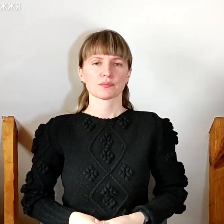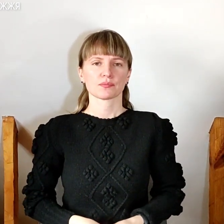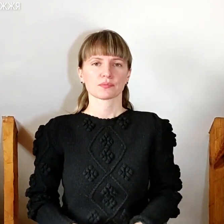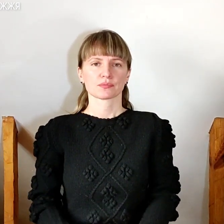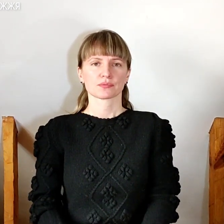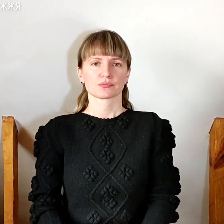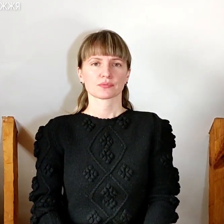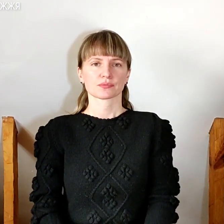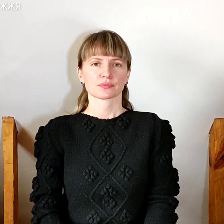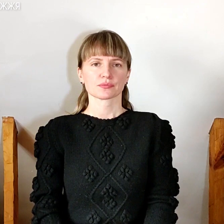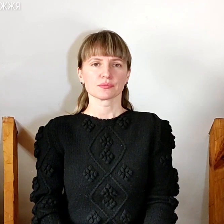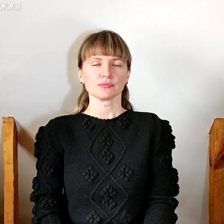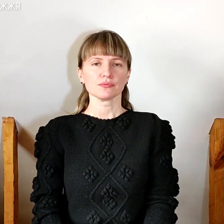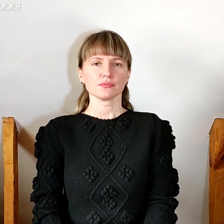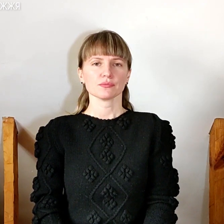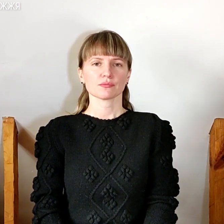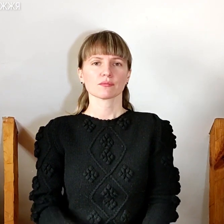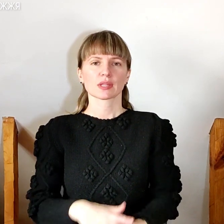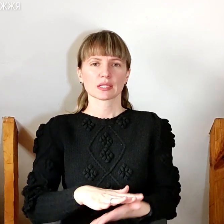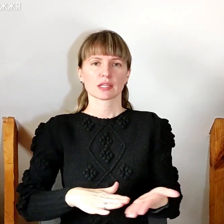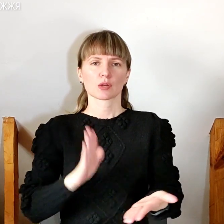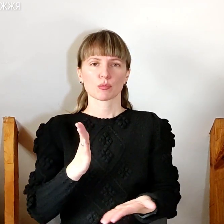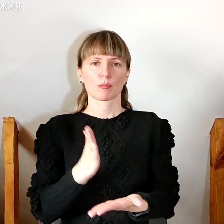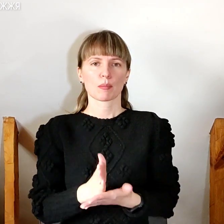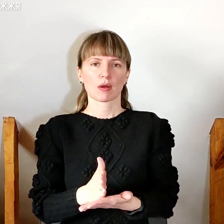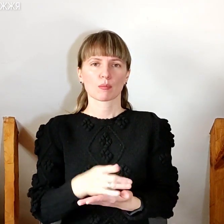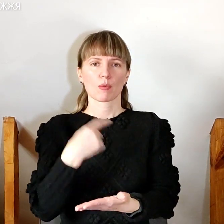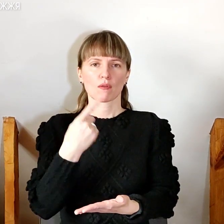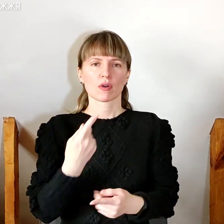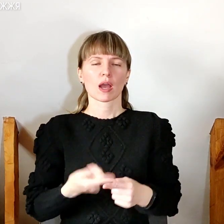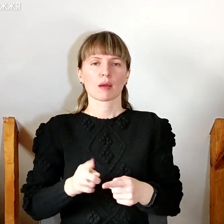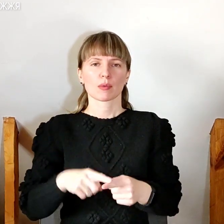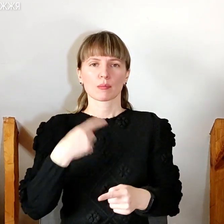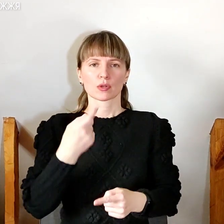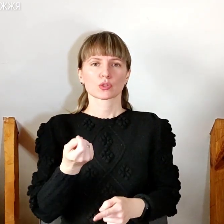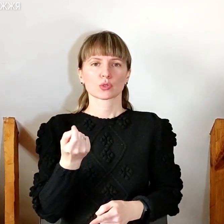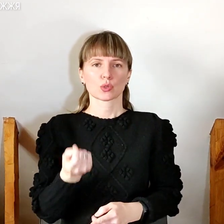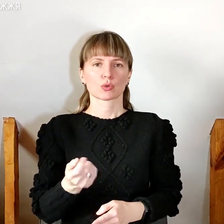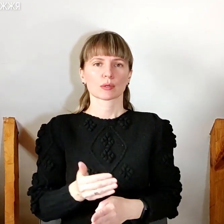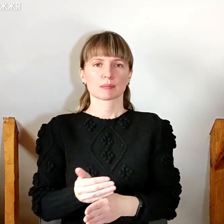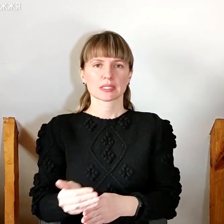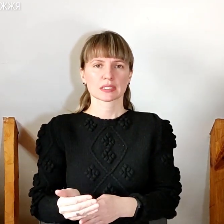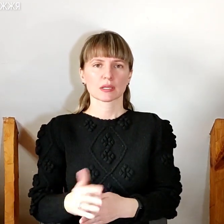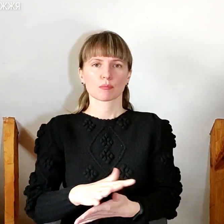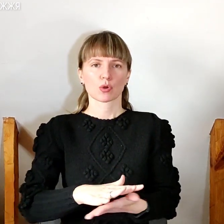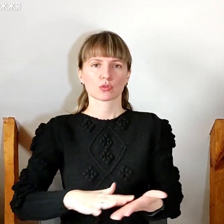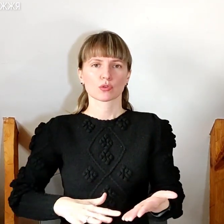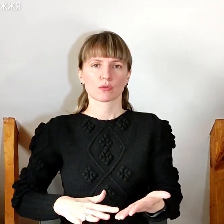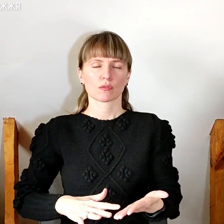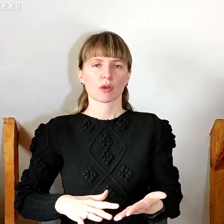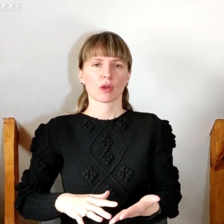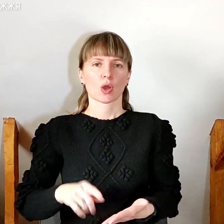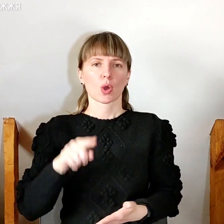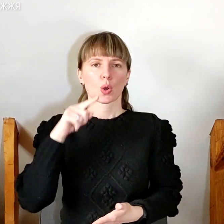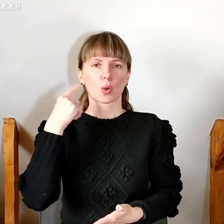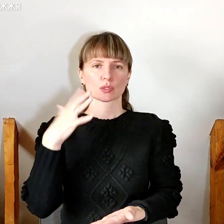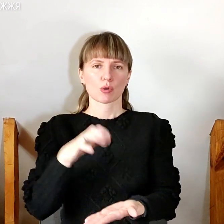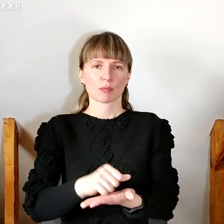Далі будемо мати пряму мову, але про це поговоримо трохи згодом. Продовжуємо. Російсько-окупаційні війська обстріляли школу у Васильівці. Сталося